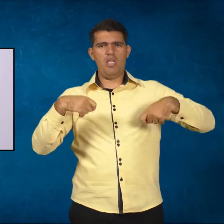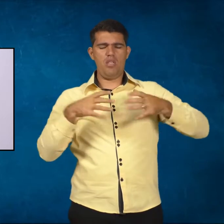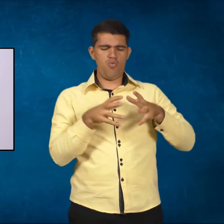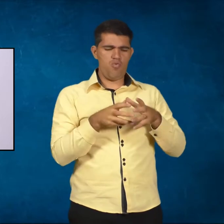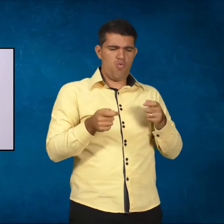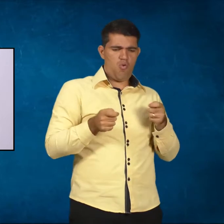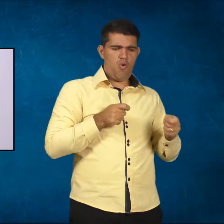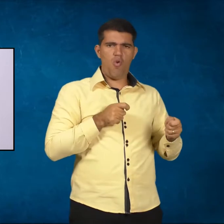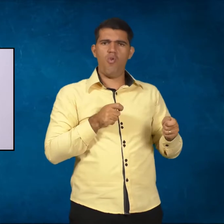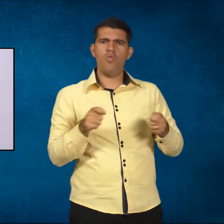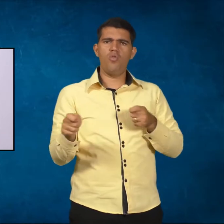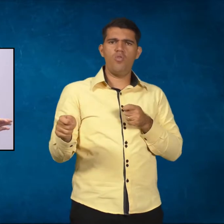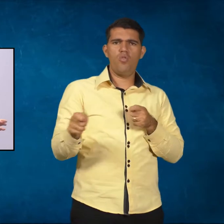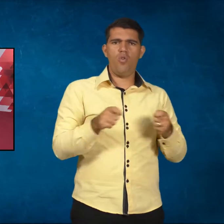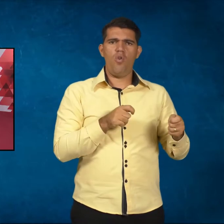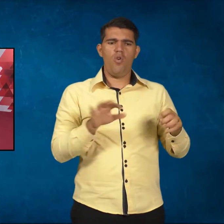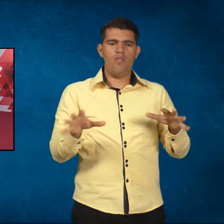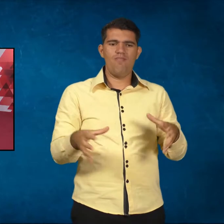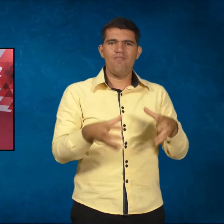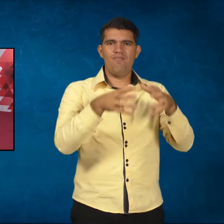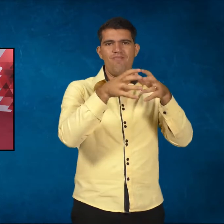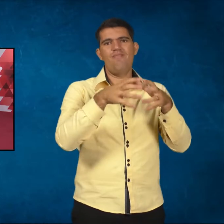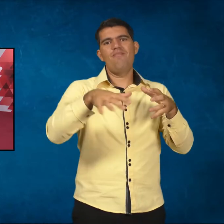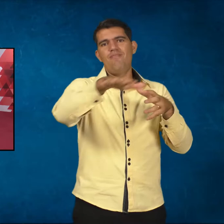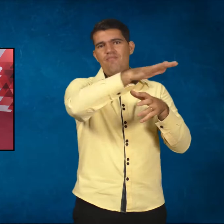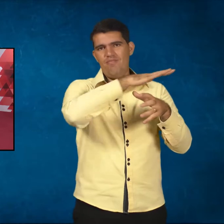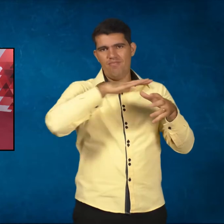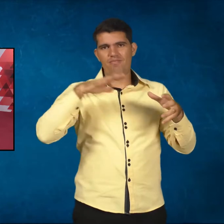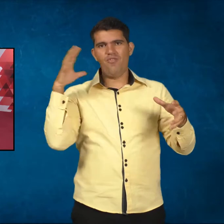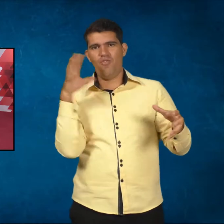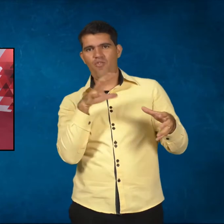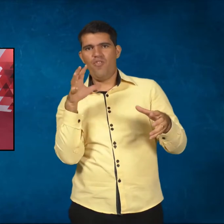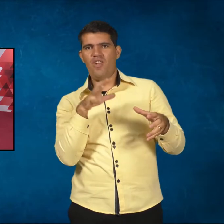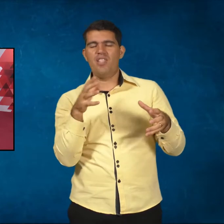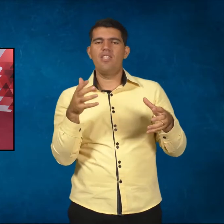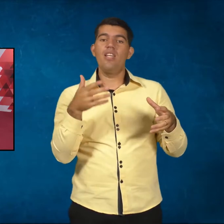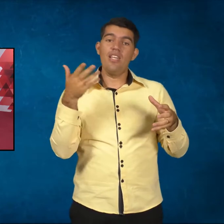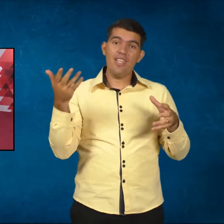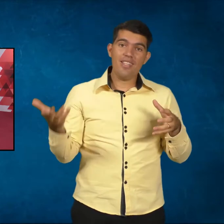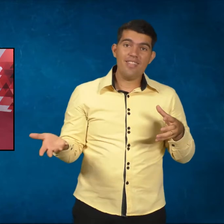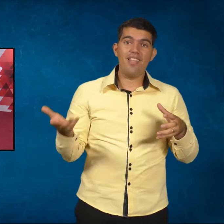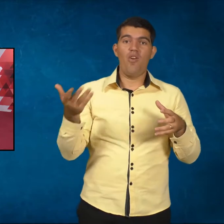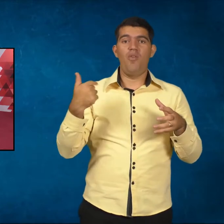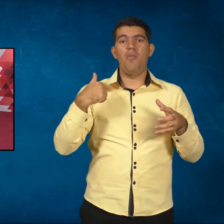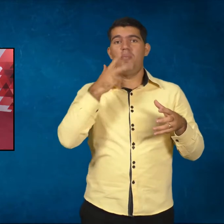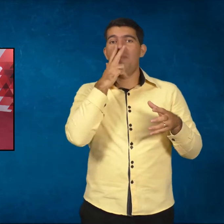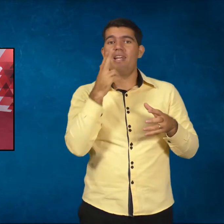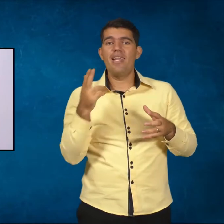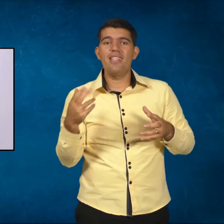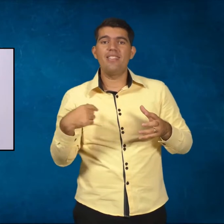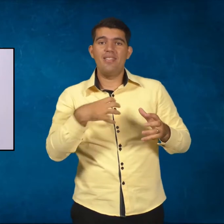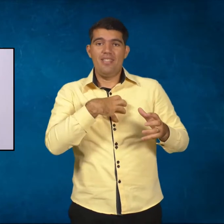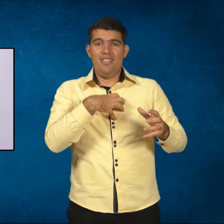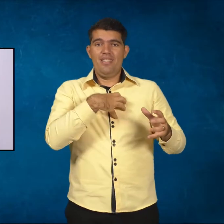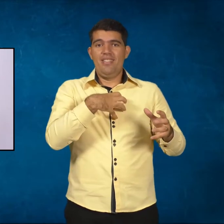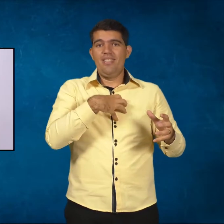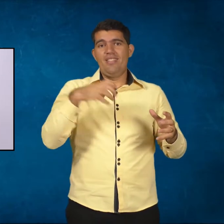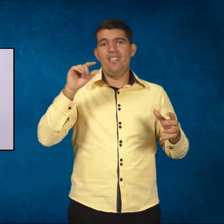que as secretarias exercem sobre a rede e isso faz com que você apequene